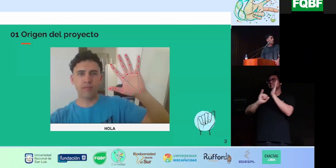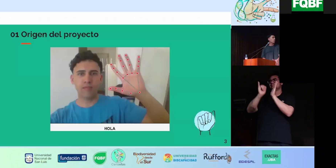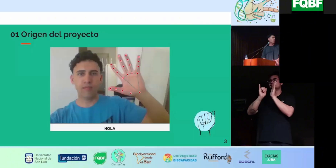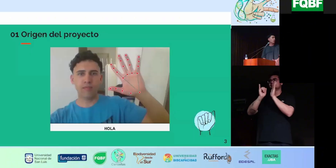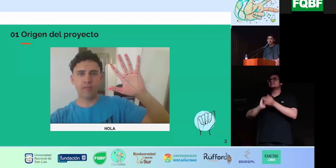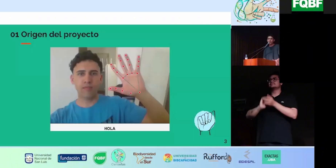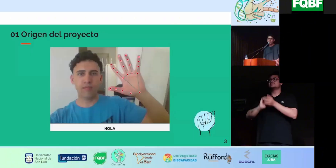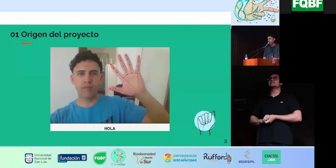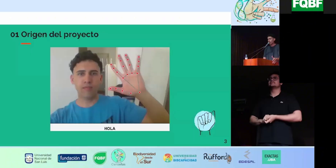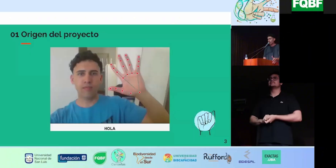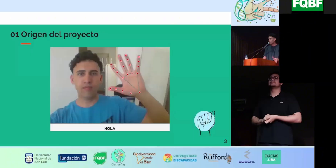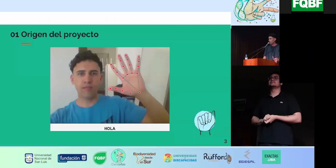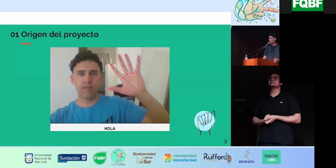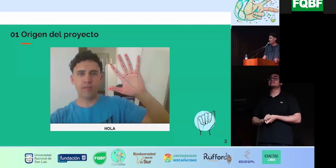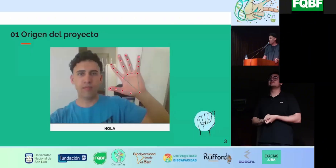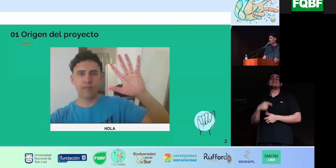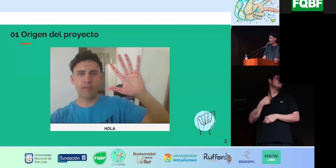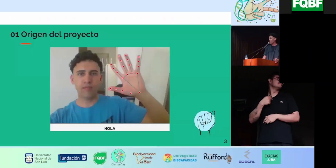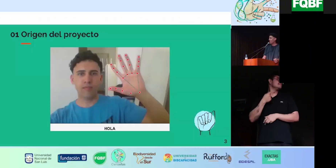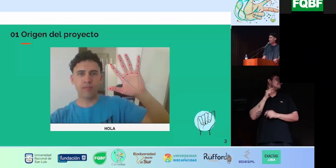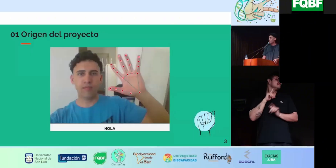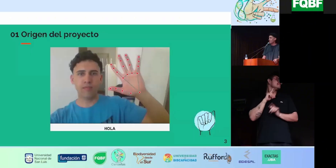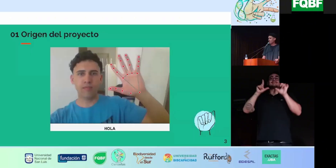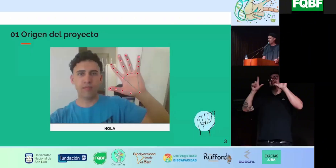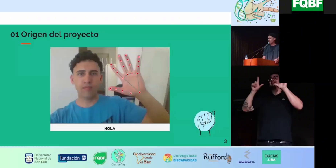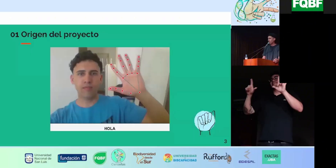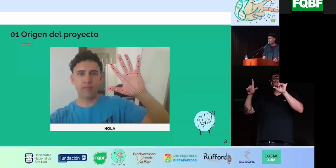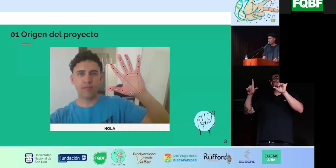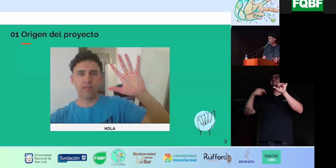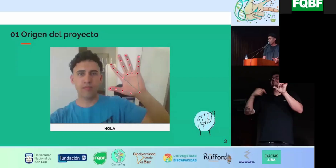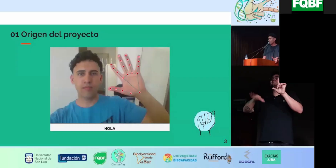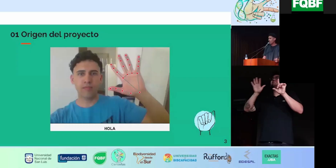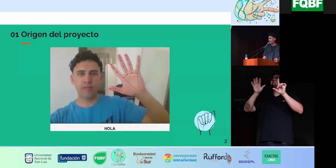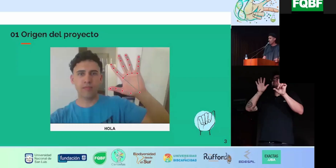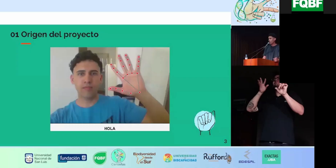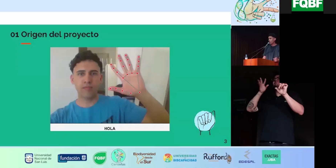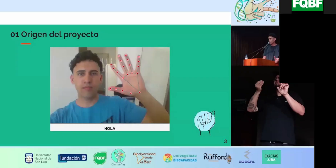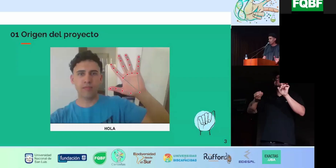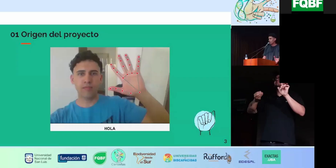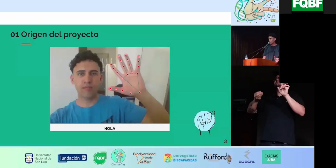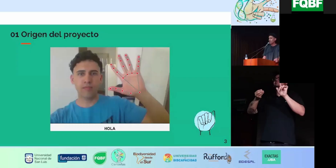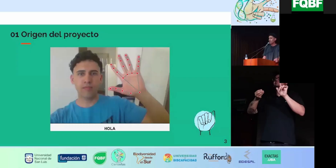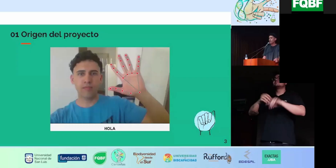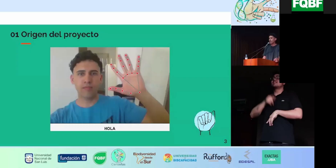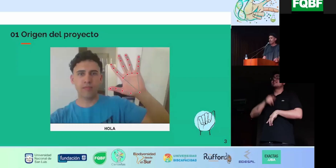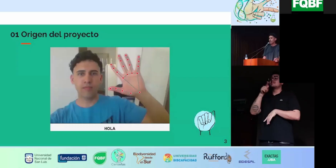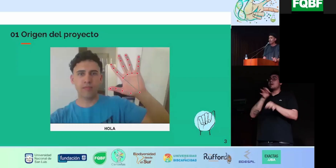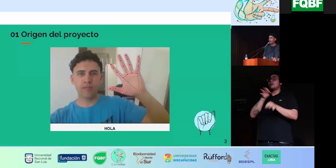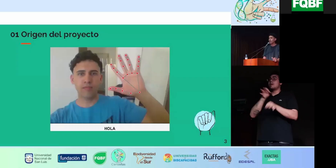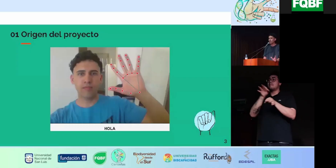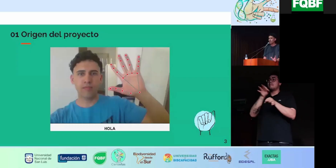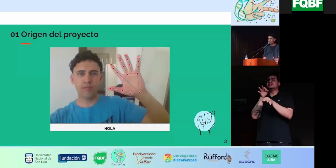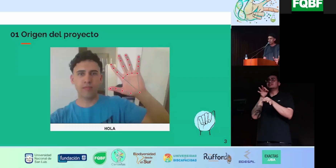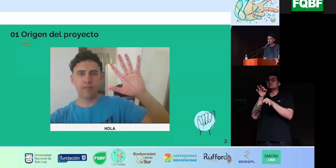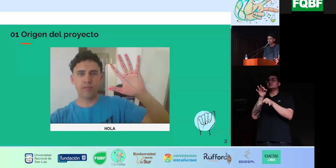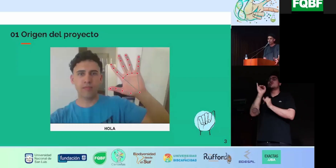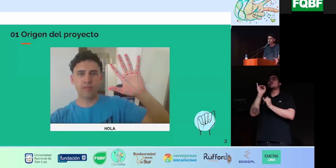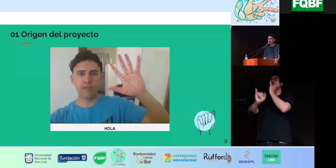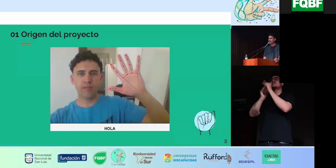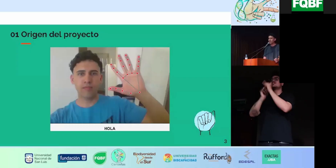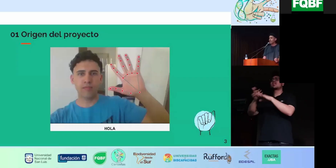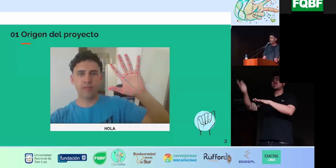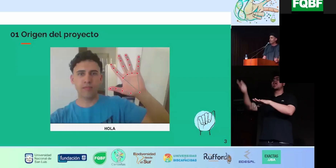Bueno, ese soy yo. Básicamente el origen del proyecto, que vengo a contarles un poco